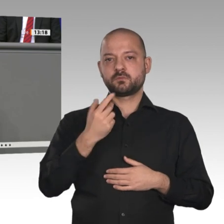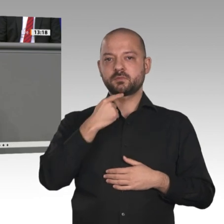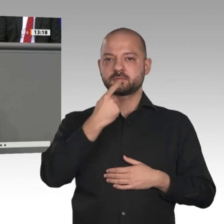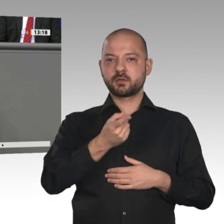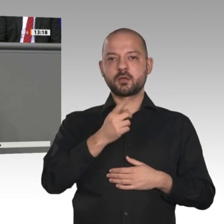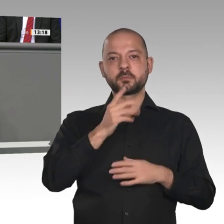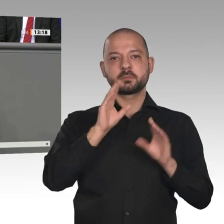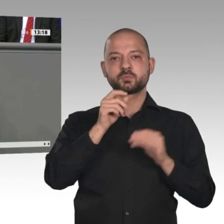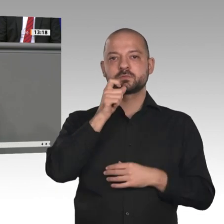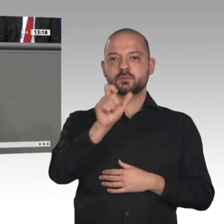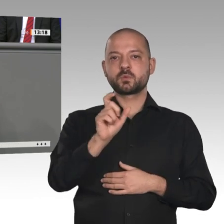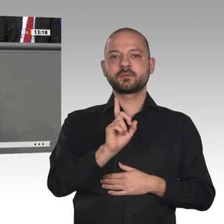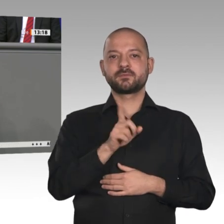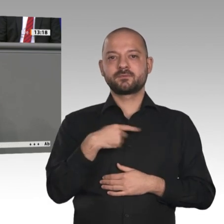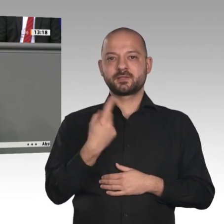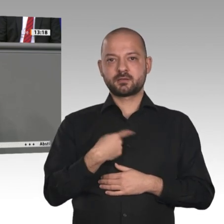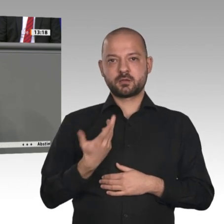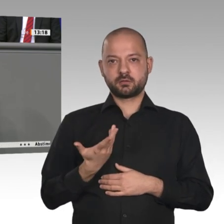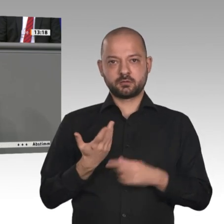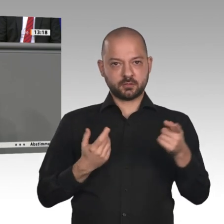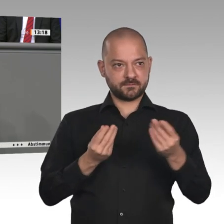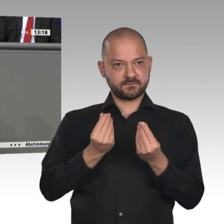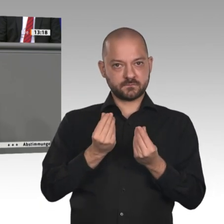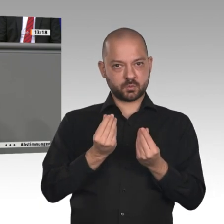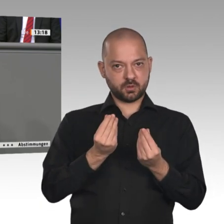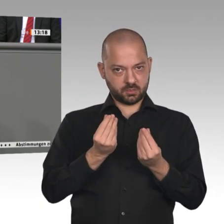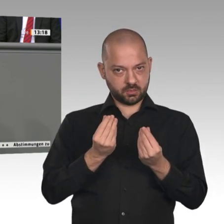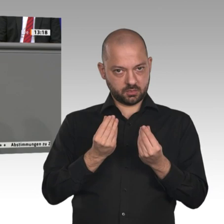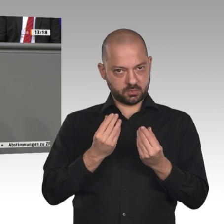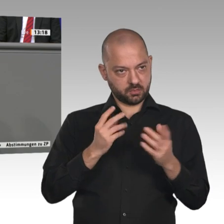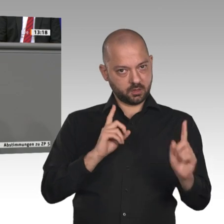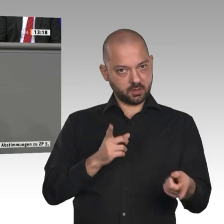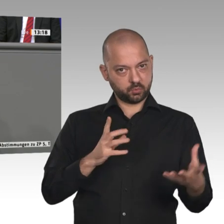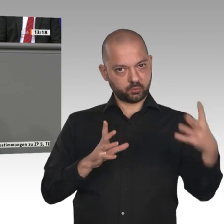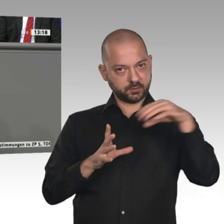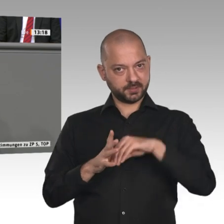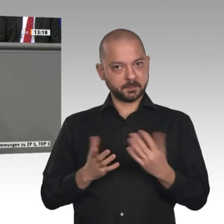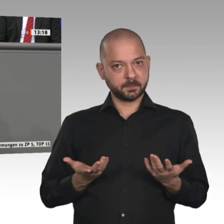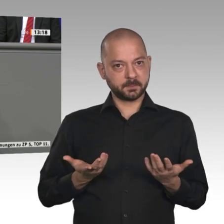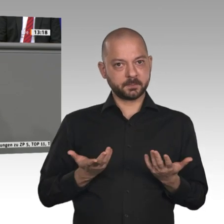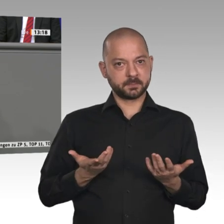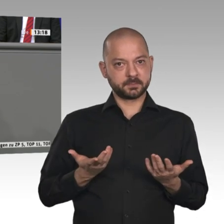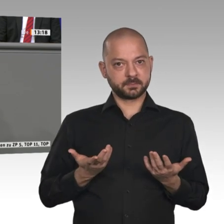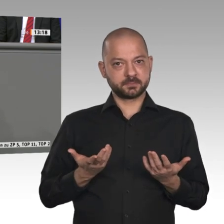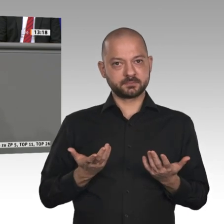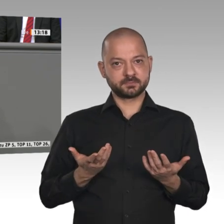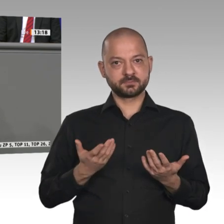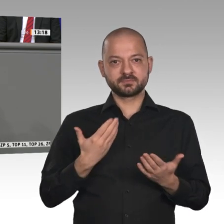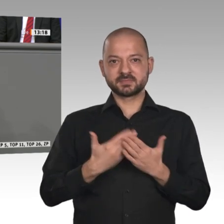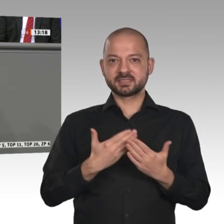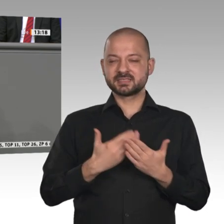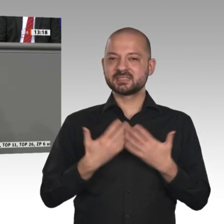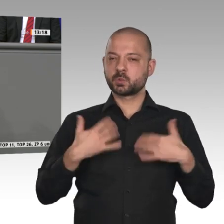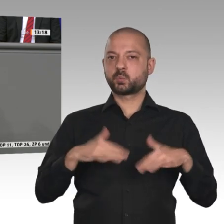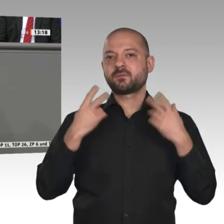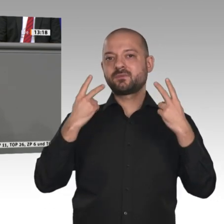können oder sogar angesprochen fühlen müssen. Und ich denke, solange das noch so ist, haben wir in Fragen des gesellschaftlichen Zusammenhalts noch eine ganze Menge zu